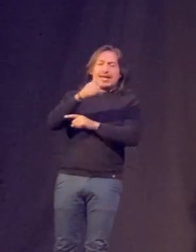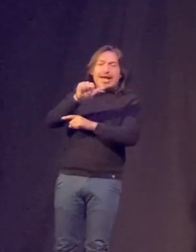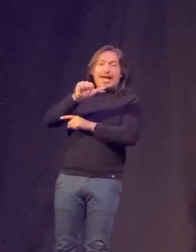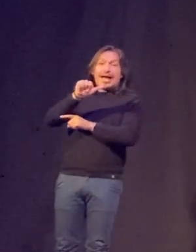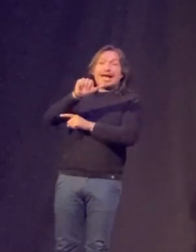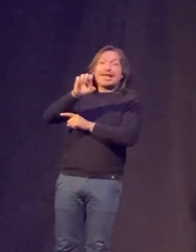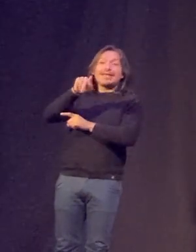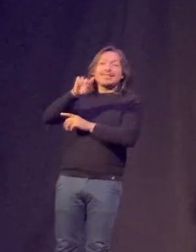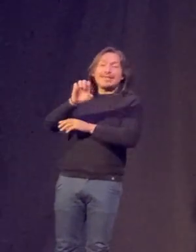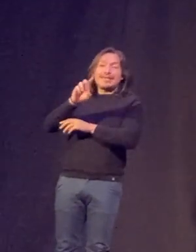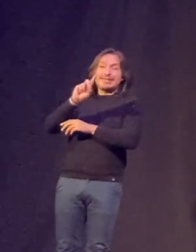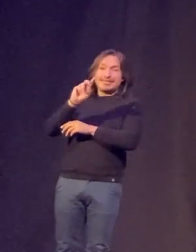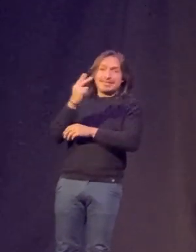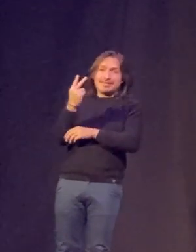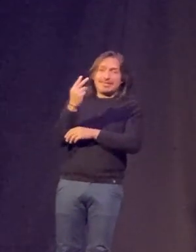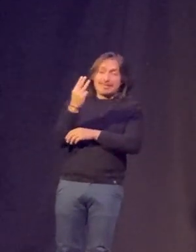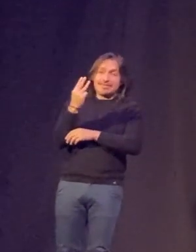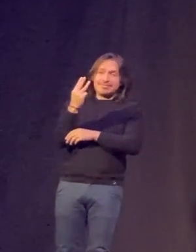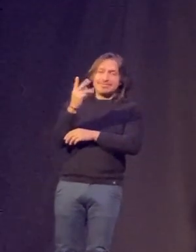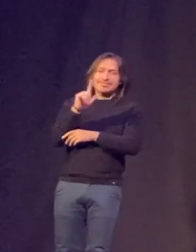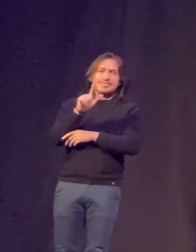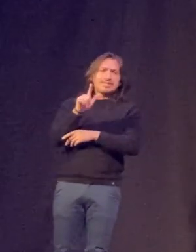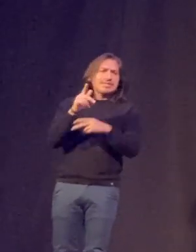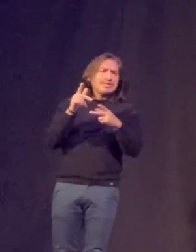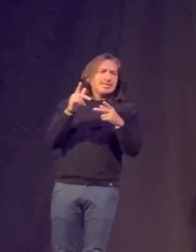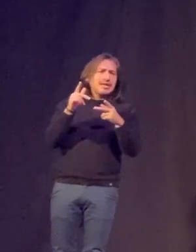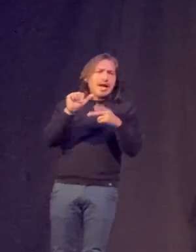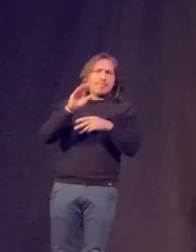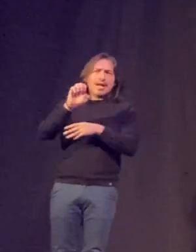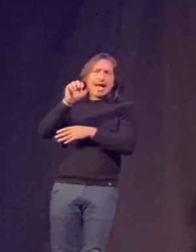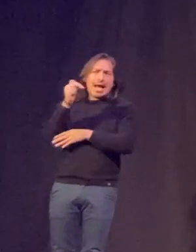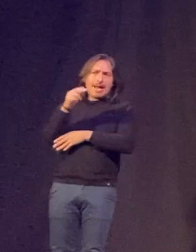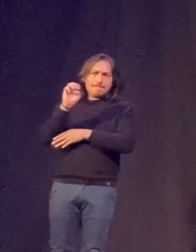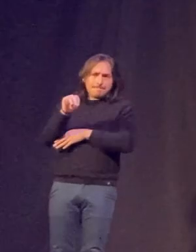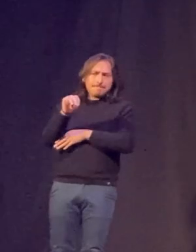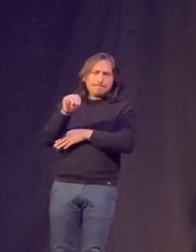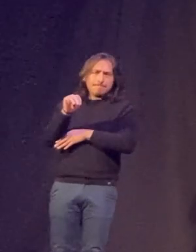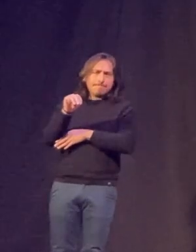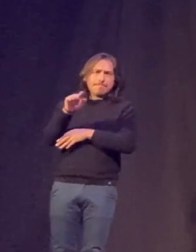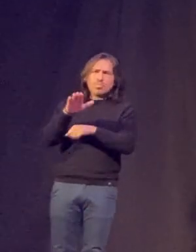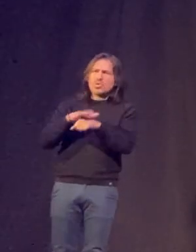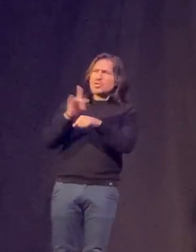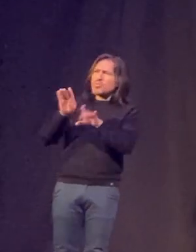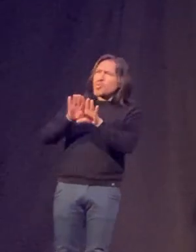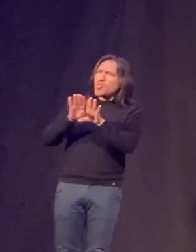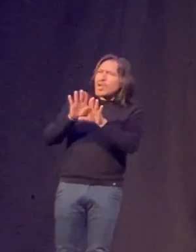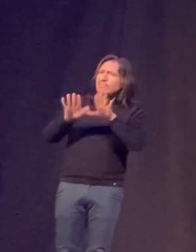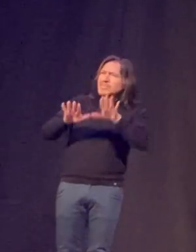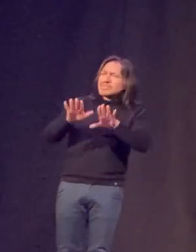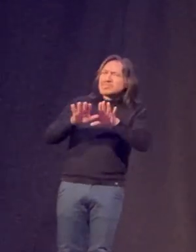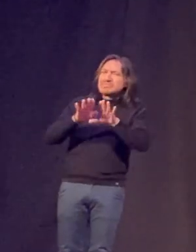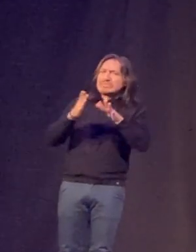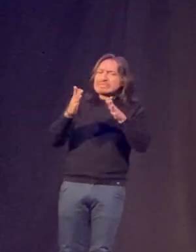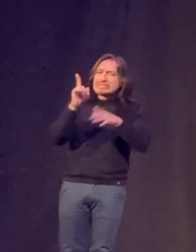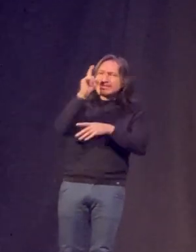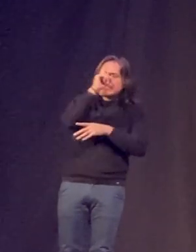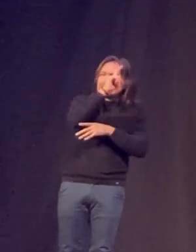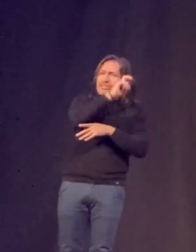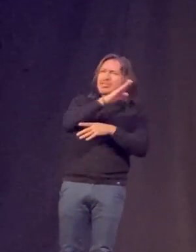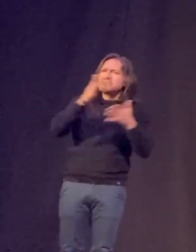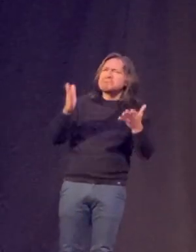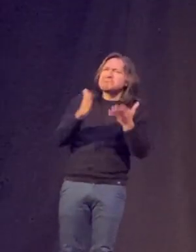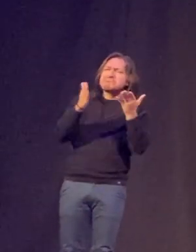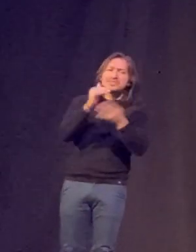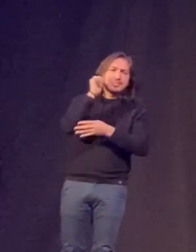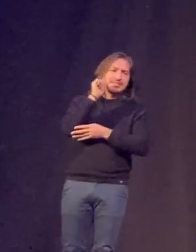y a Abraham García por siempre confiar en este sueño y motivarnos cuando a veces se ven oscuros los caminos. Muchas